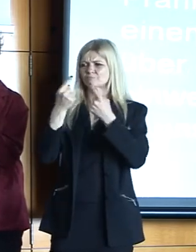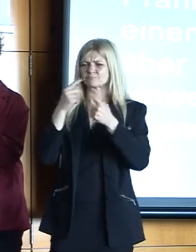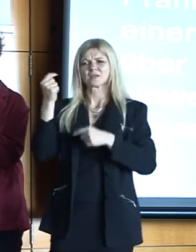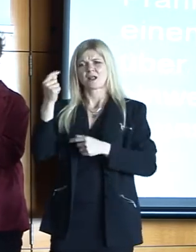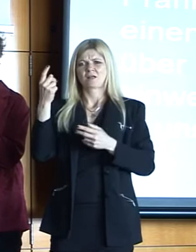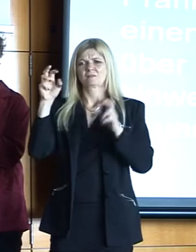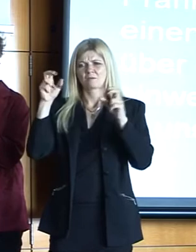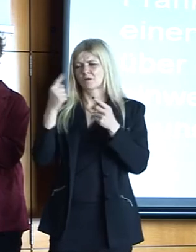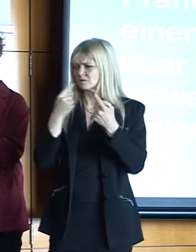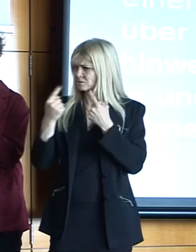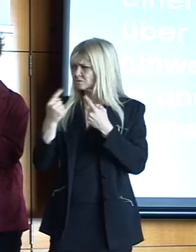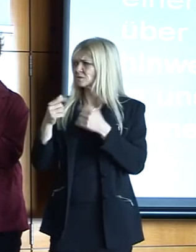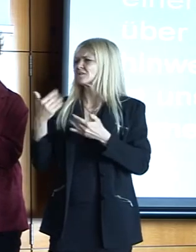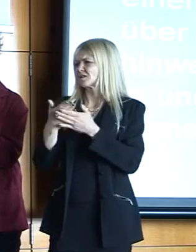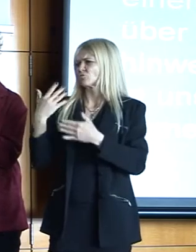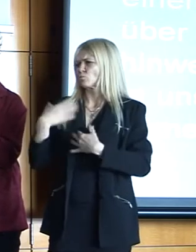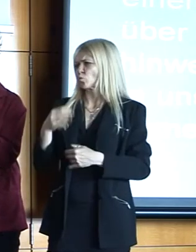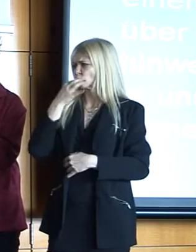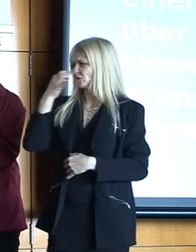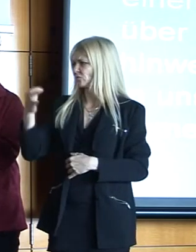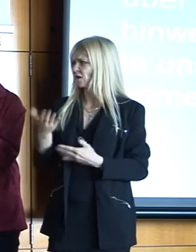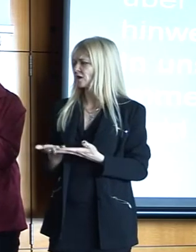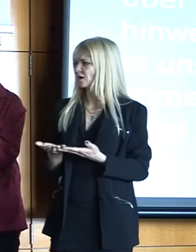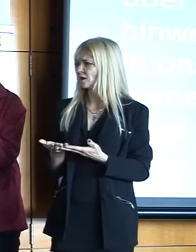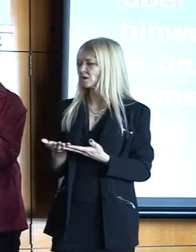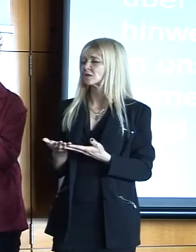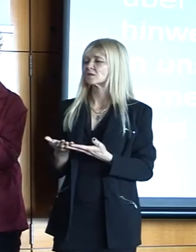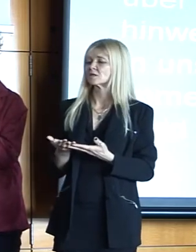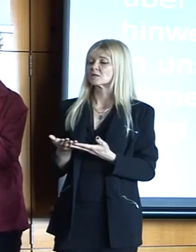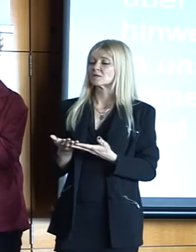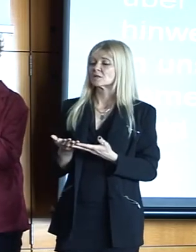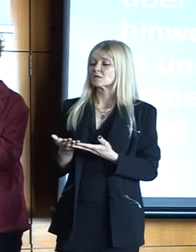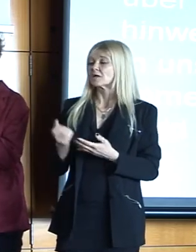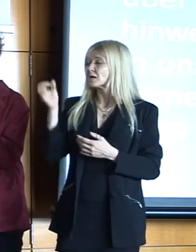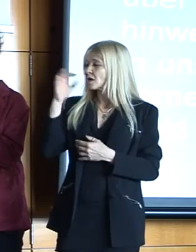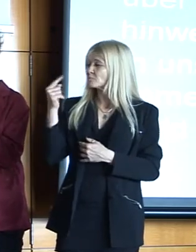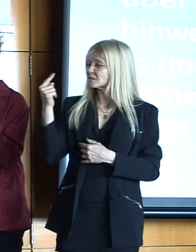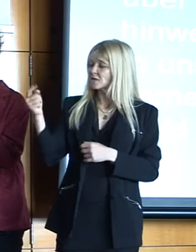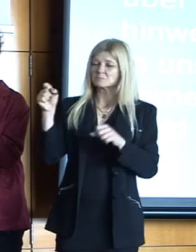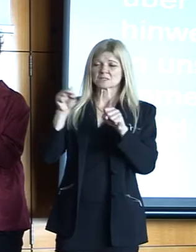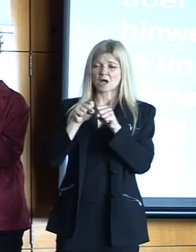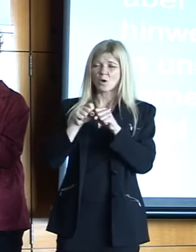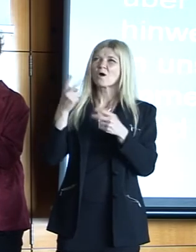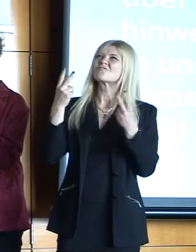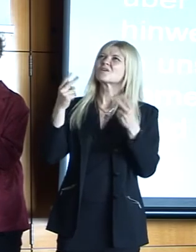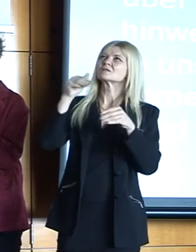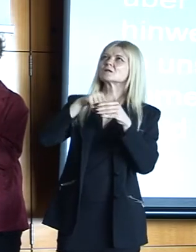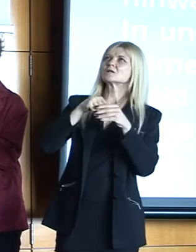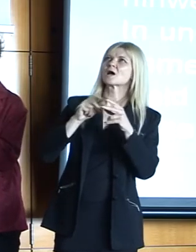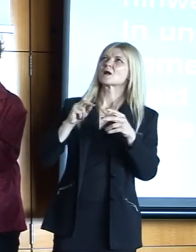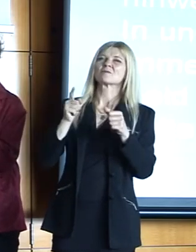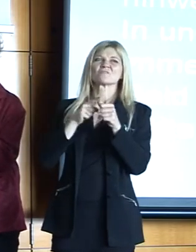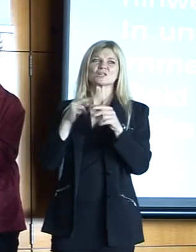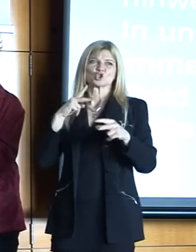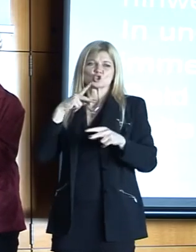halten Sie auch etwas wie diese Werte, die wir im Sozialgefüge miteinander oder die